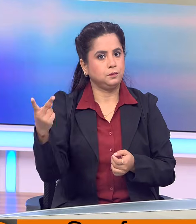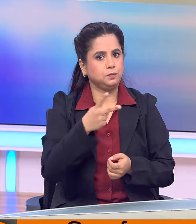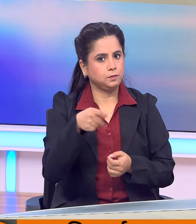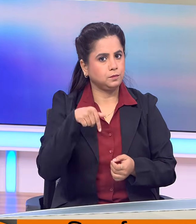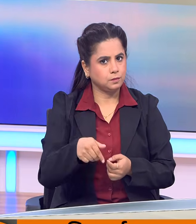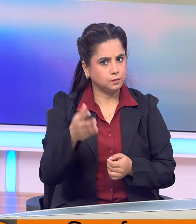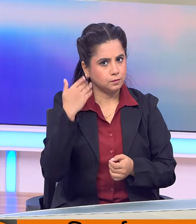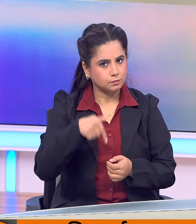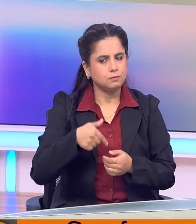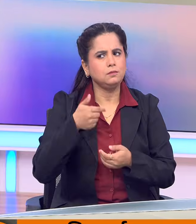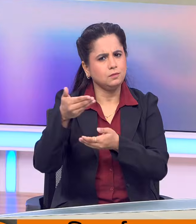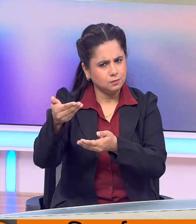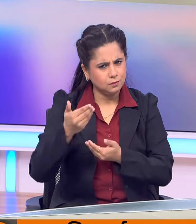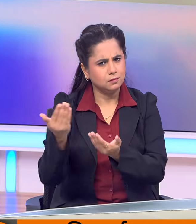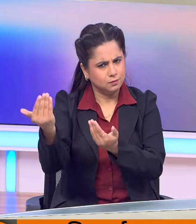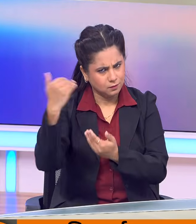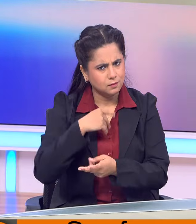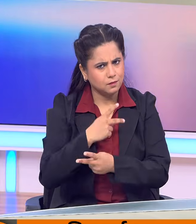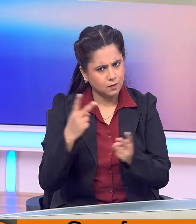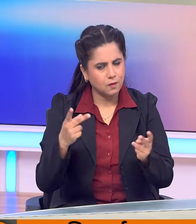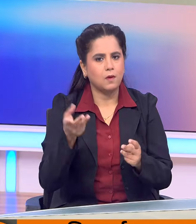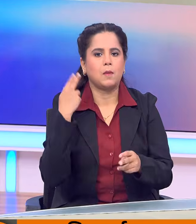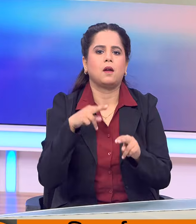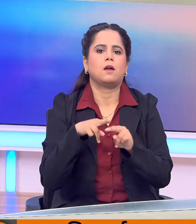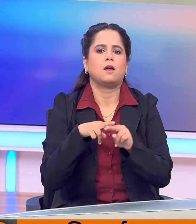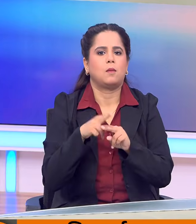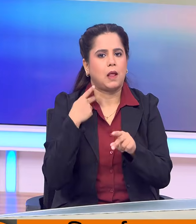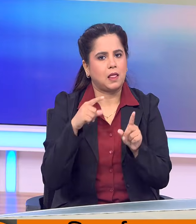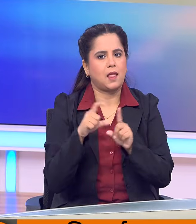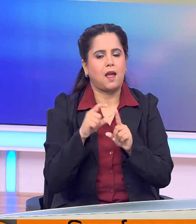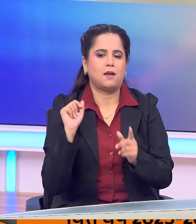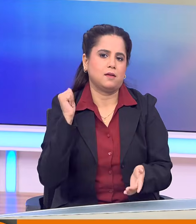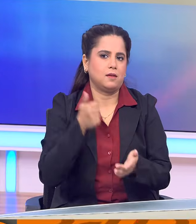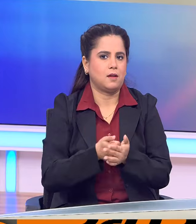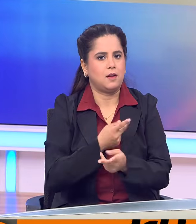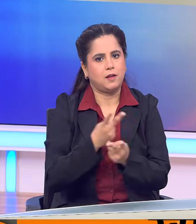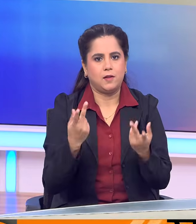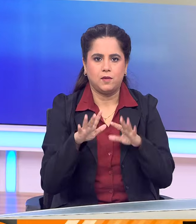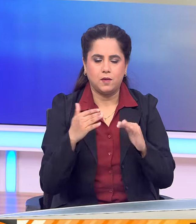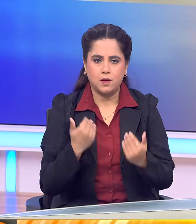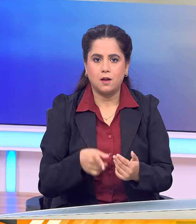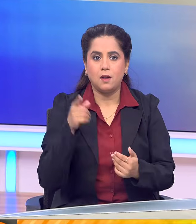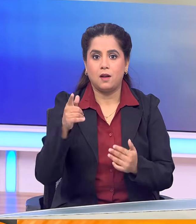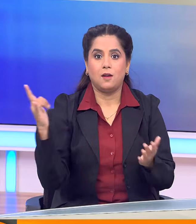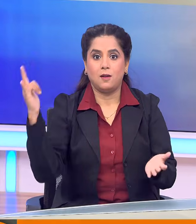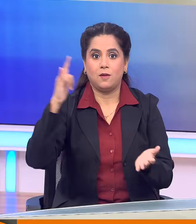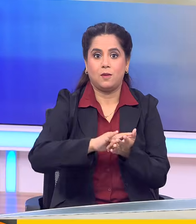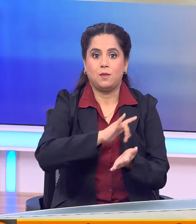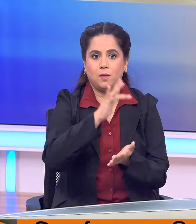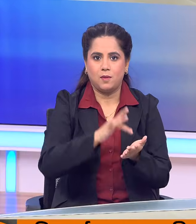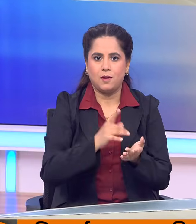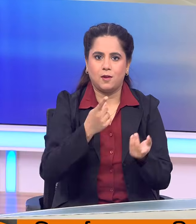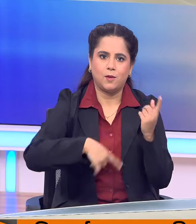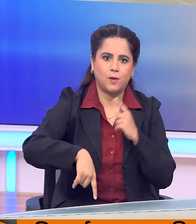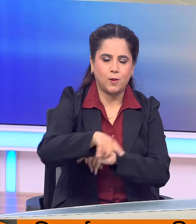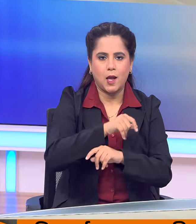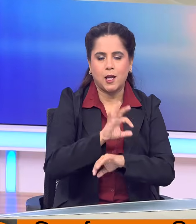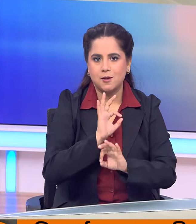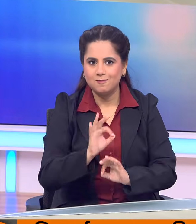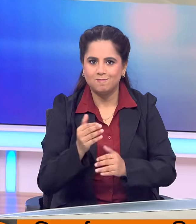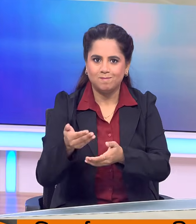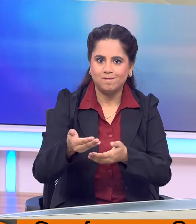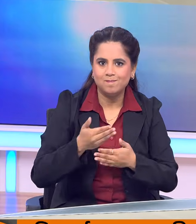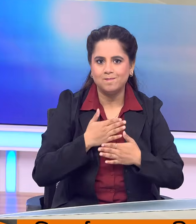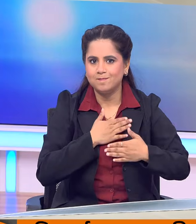जयशंकर के विशेष निमंत्रण पर शुक्रवार को नई दिल्ली पहुंचे, जहां हवाई अड्डे पर उनका गर्मजोशी